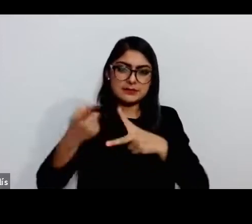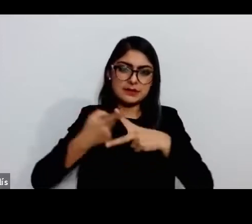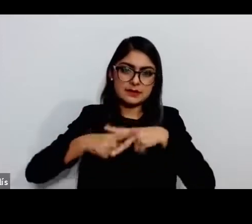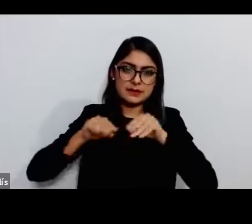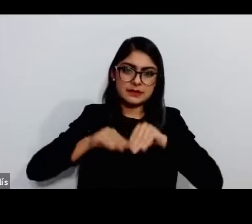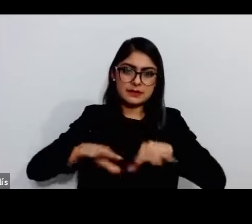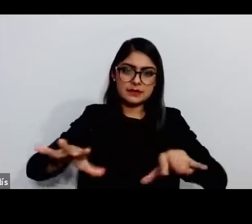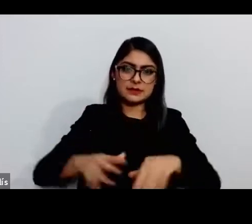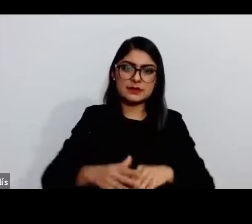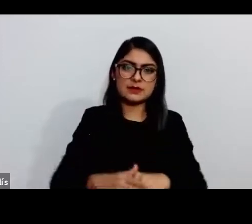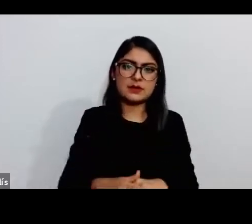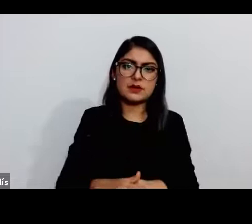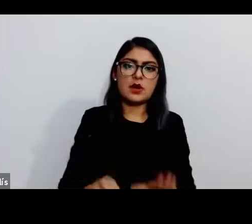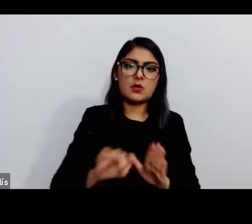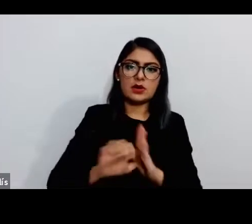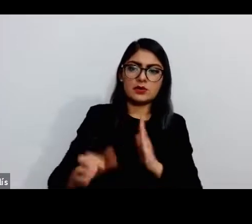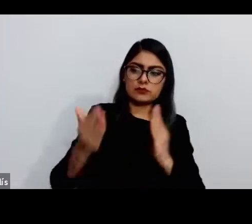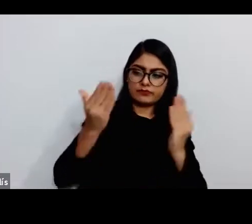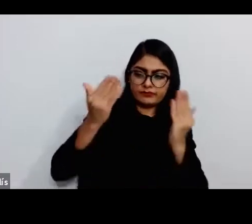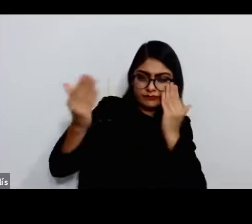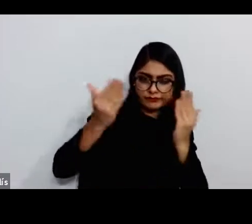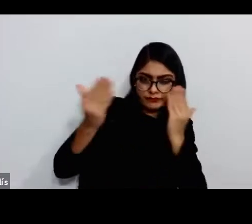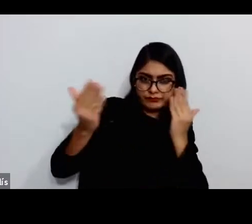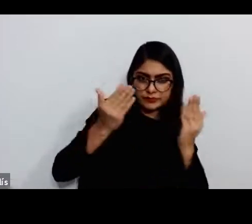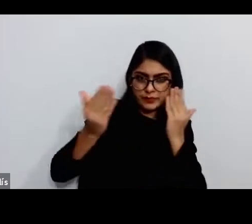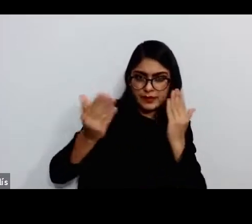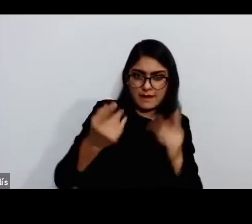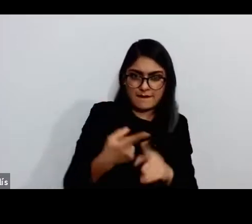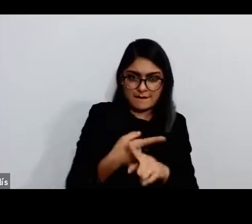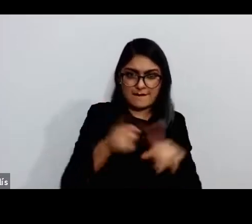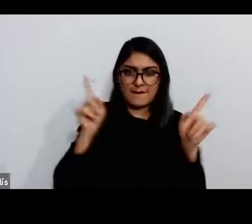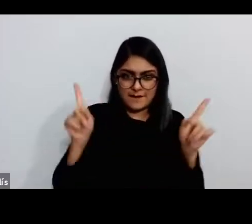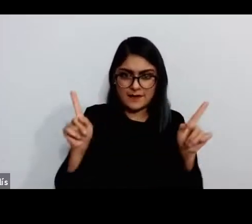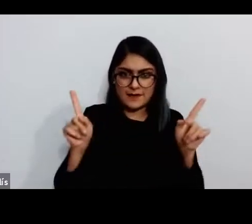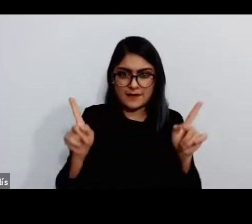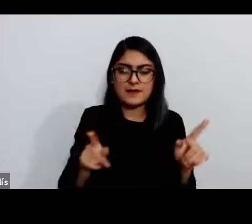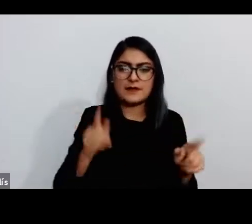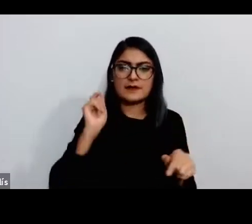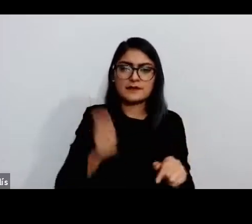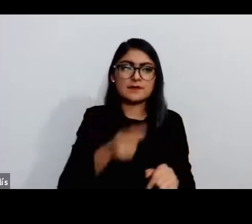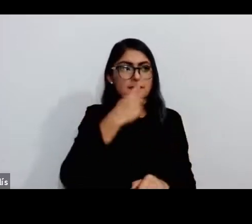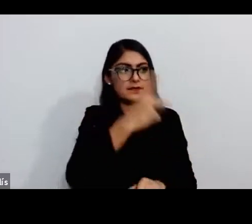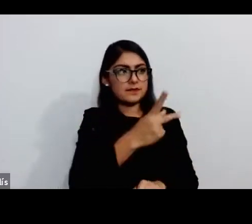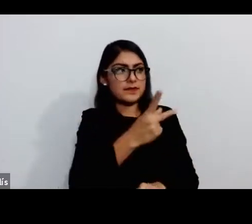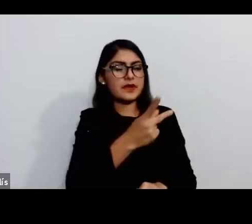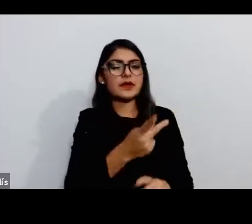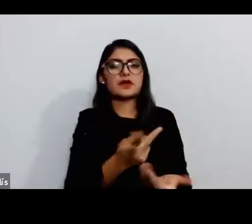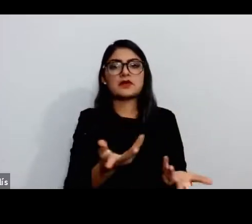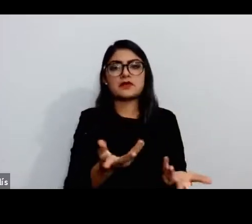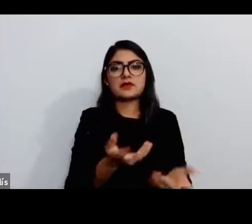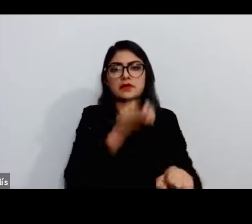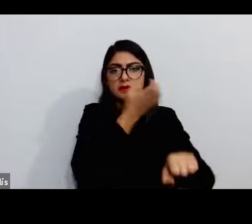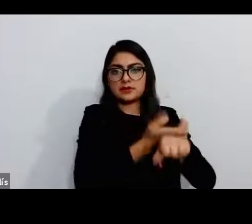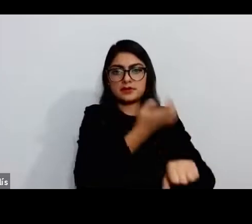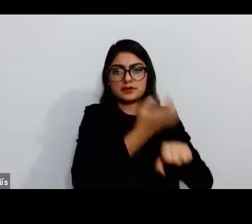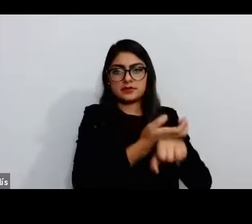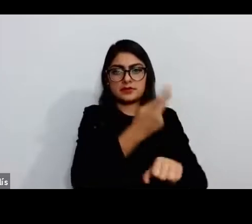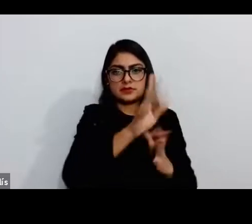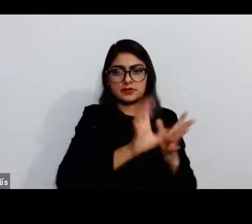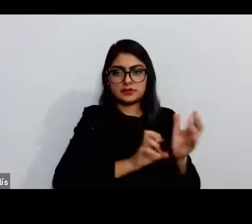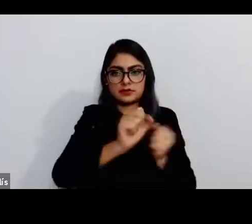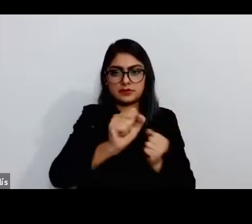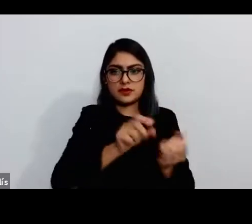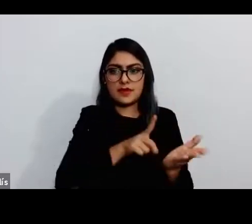podríamos hablar de una distinción clara, o digamos, por lo menos en la concepción norteamericana se puede hablar de una distinción entre